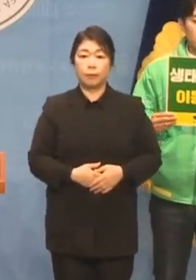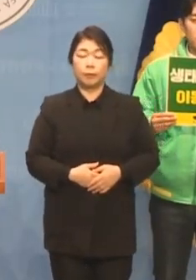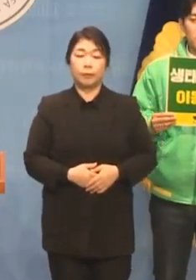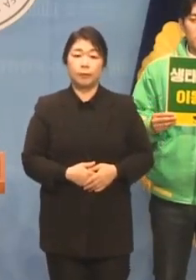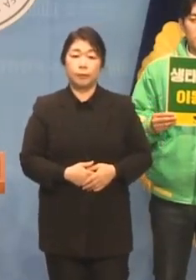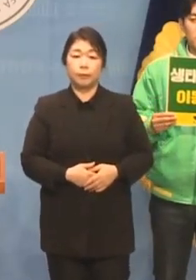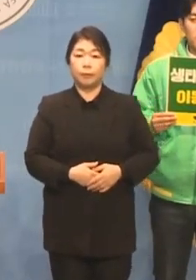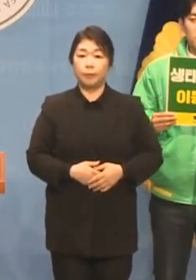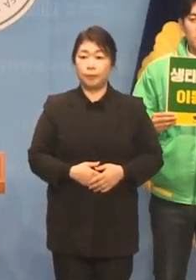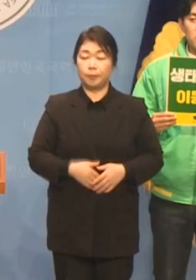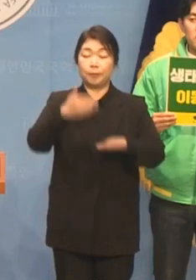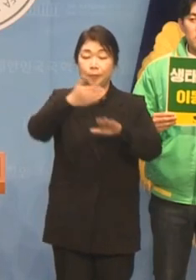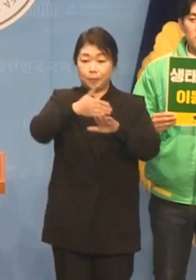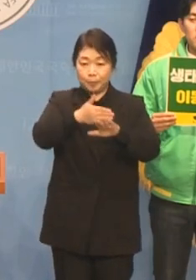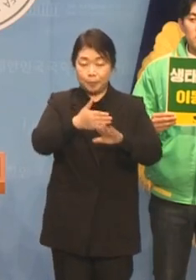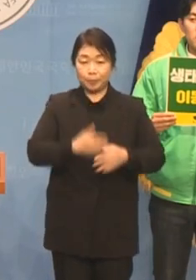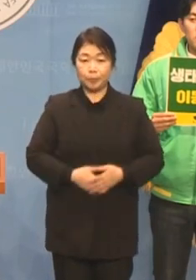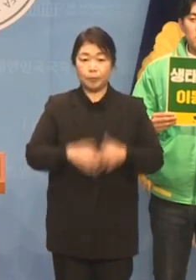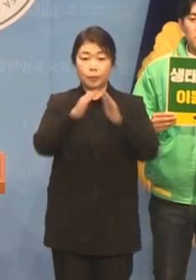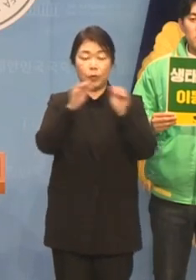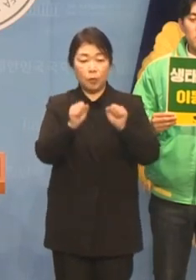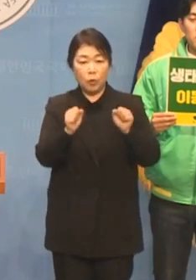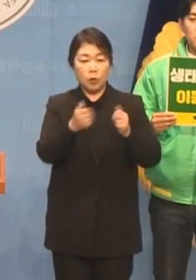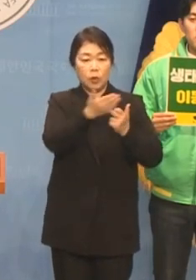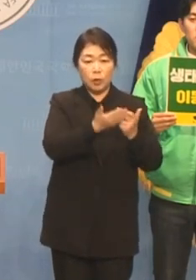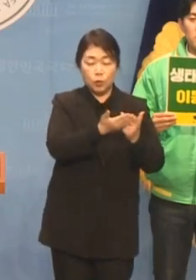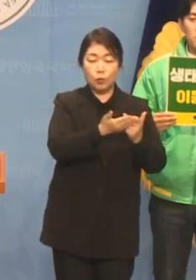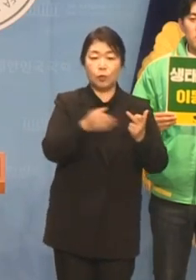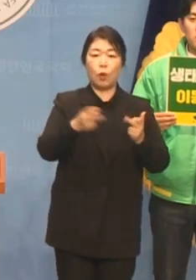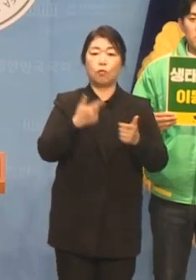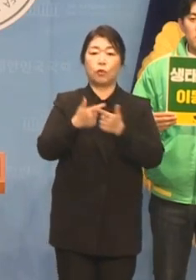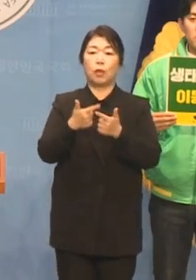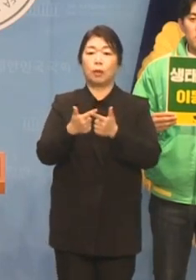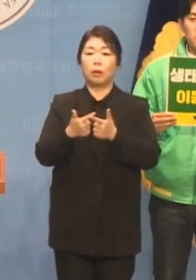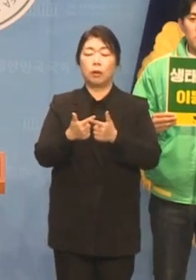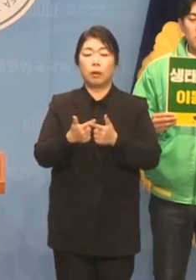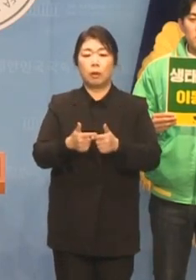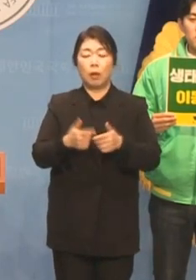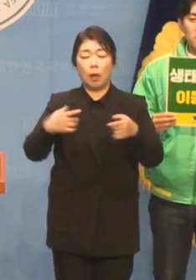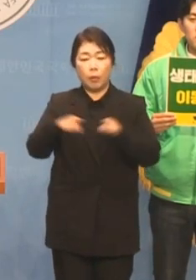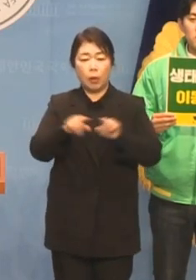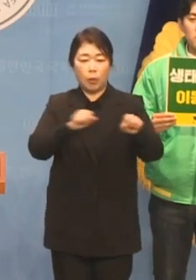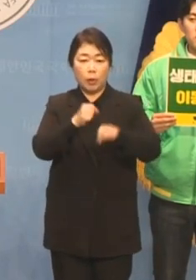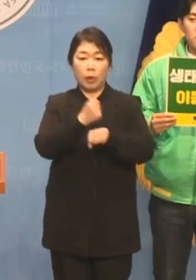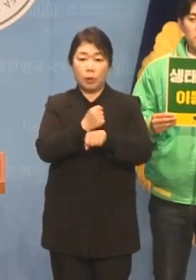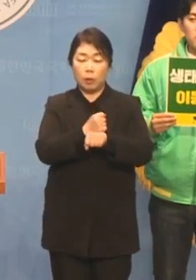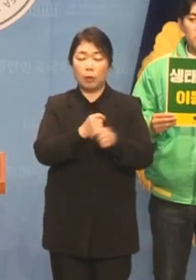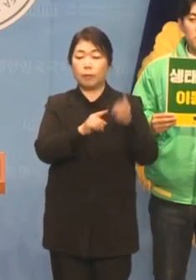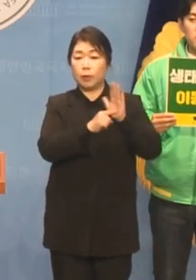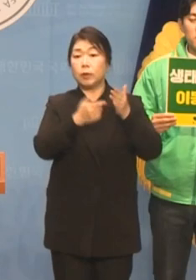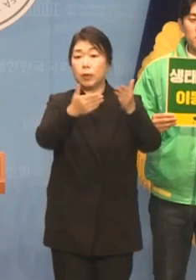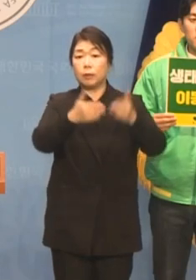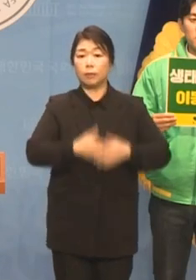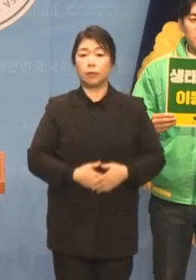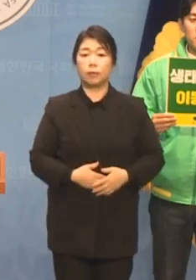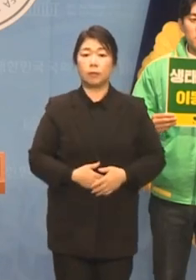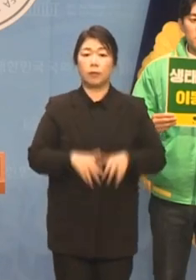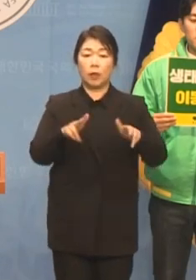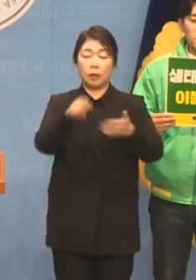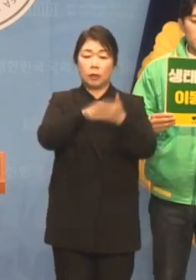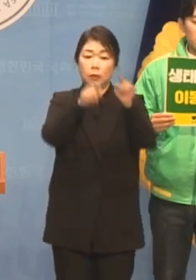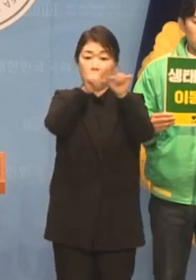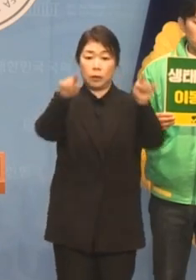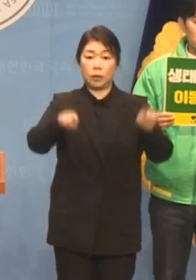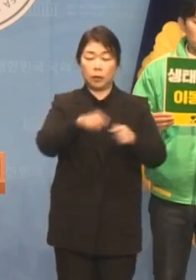입니다네 감사합니다 전북과 제주 부산 현장에서 함께해 주셨습니다이 이제 기자회견문